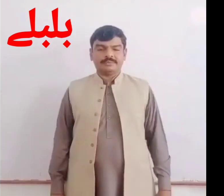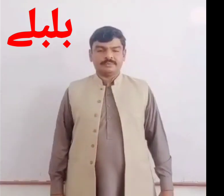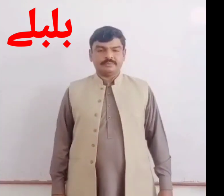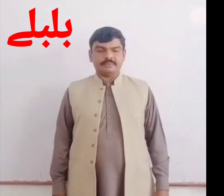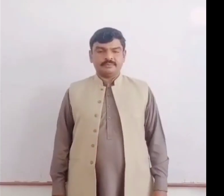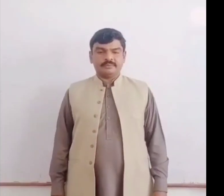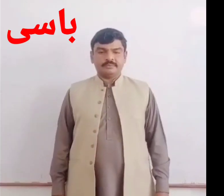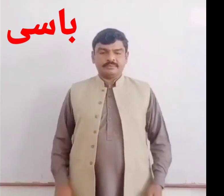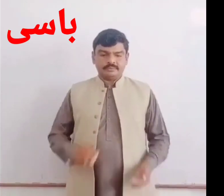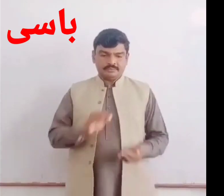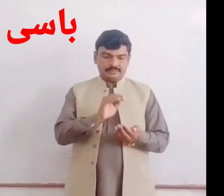बासी,